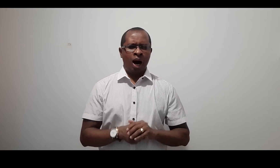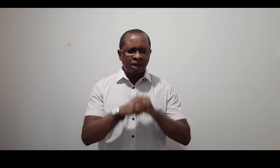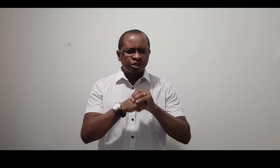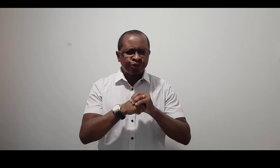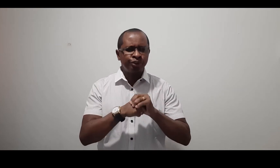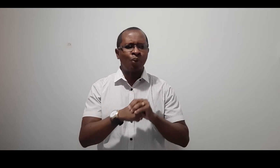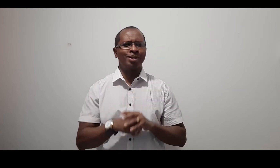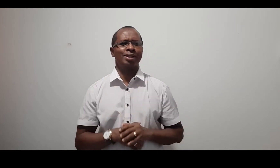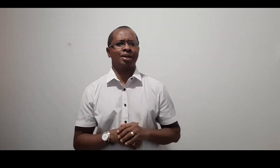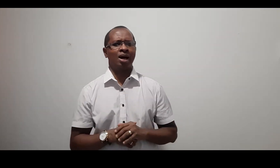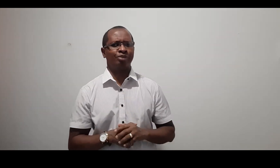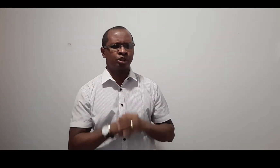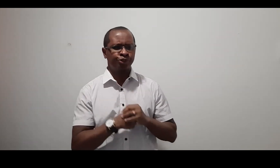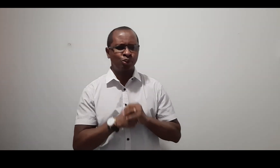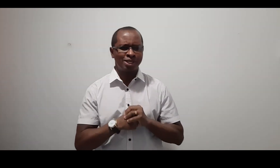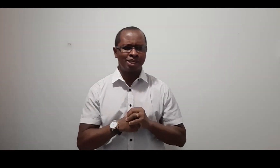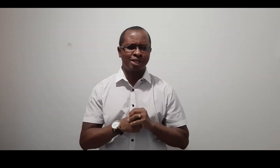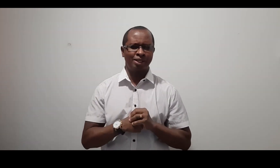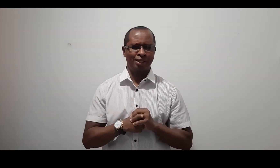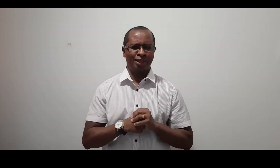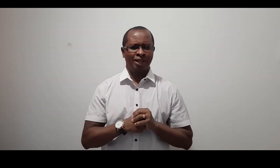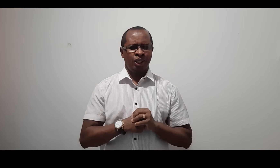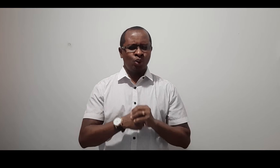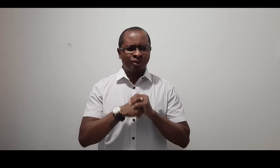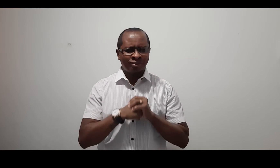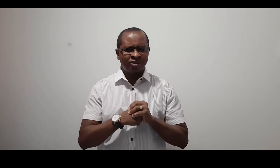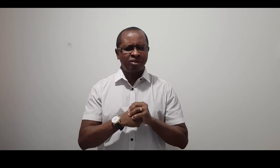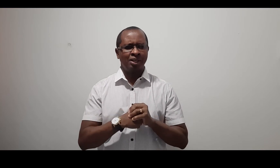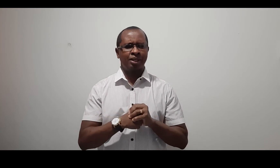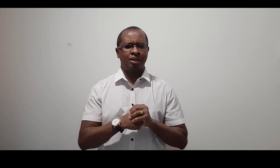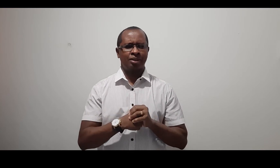Ary ny fonao indrindra ry havana ny foko indrindra no tiana